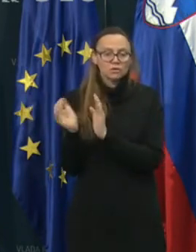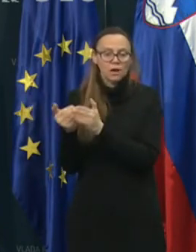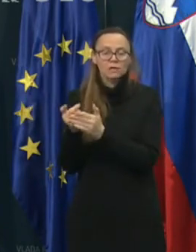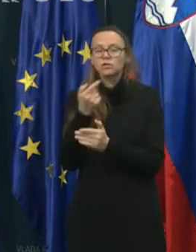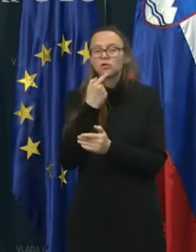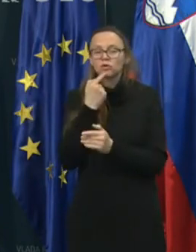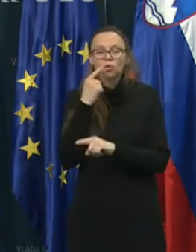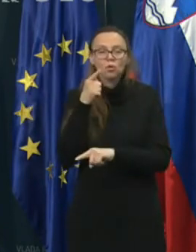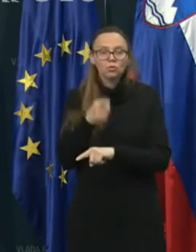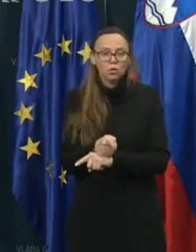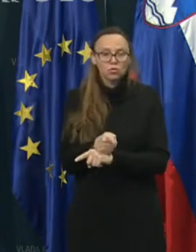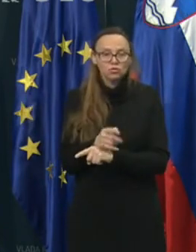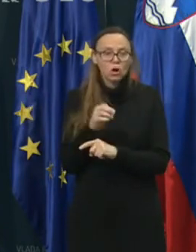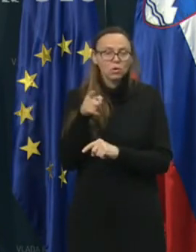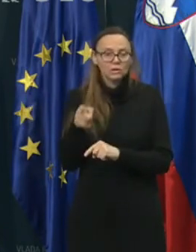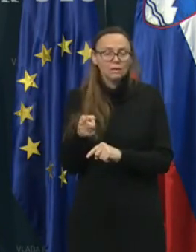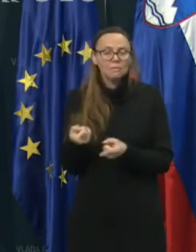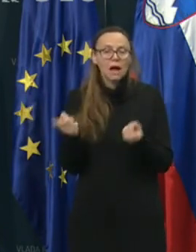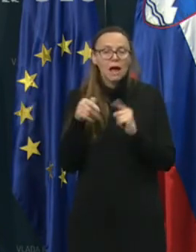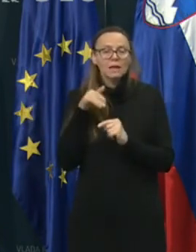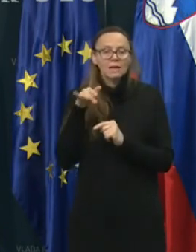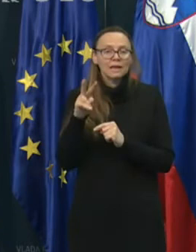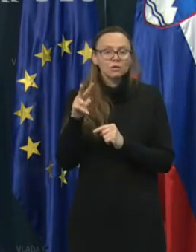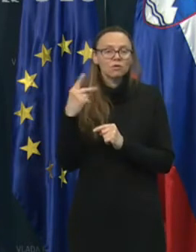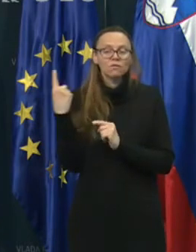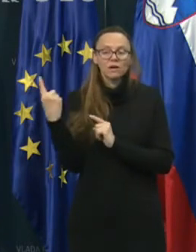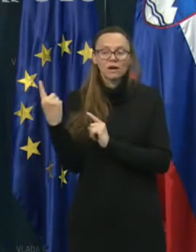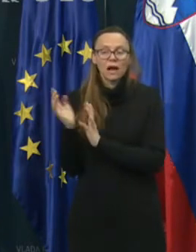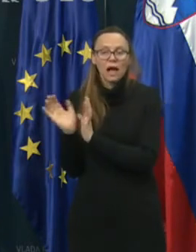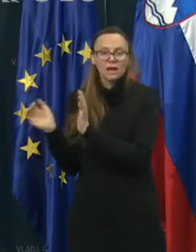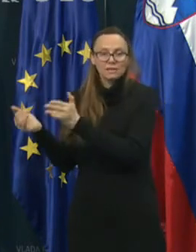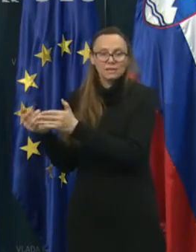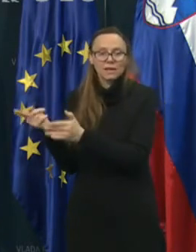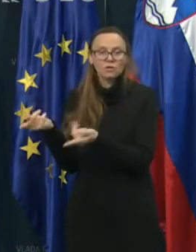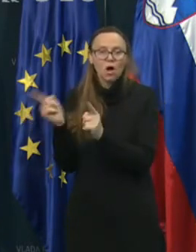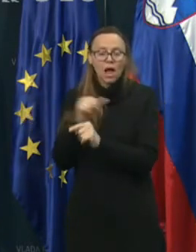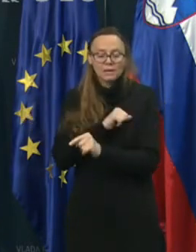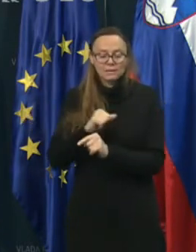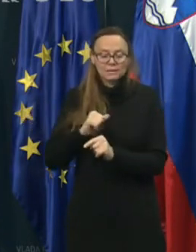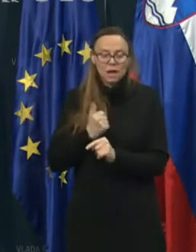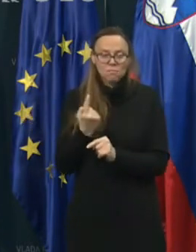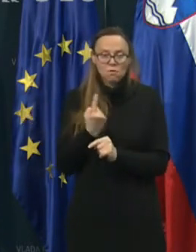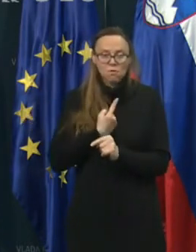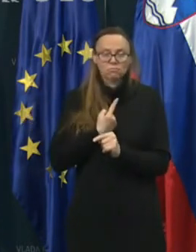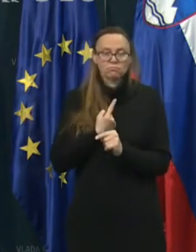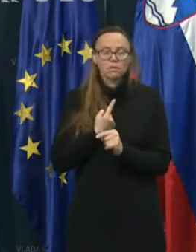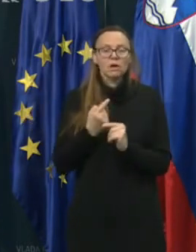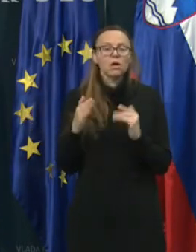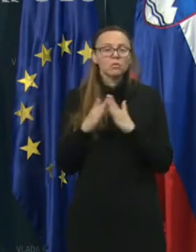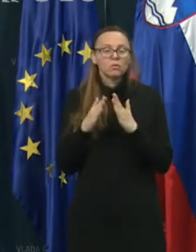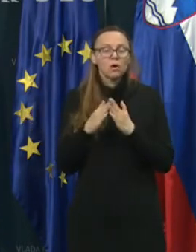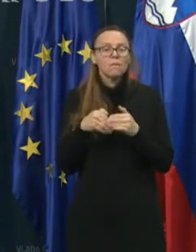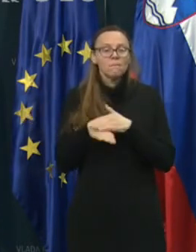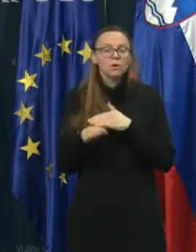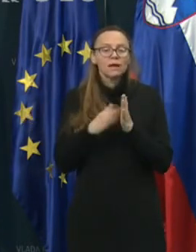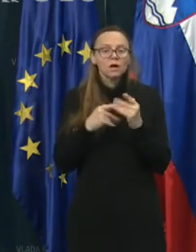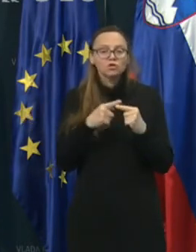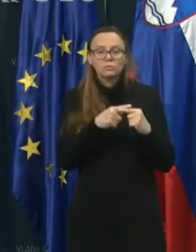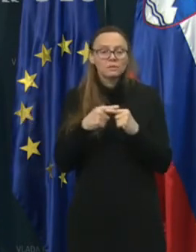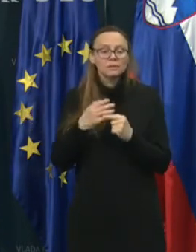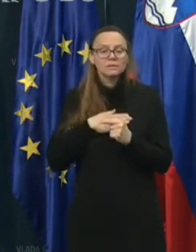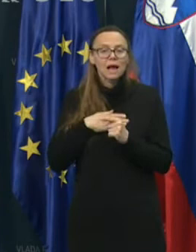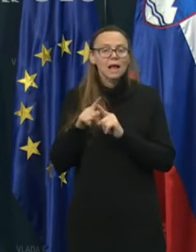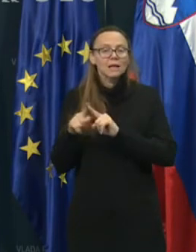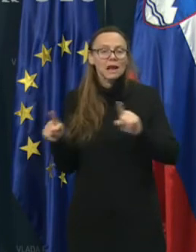tem, ali gredo v karanteno ali samoizolacijo in seveda pod kakšnimi pogoji? Zakaj torej razlike pri